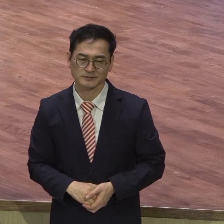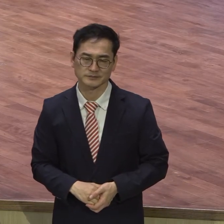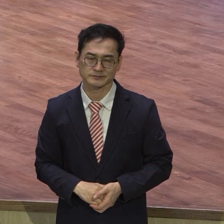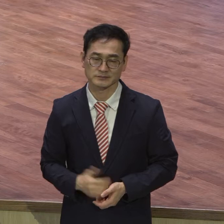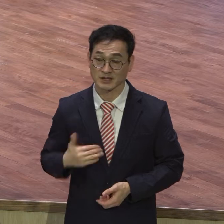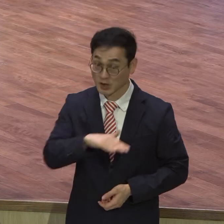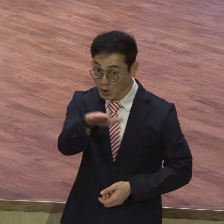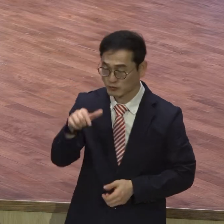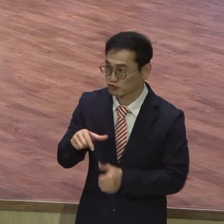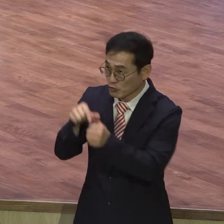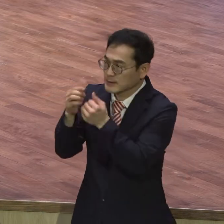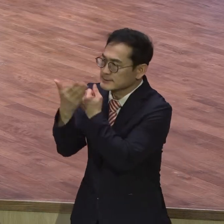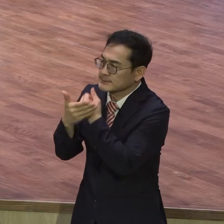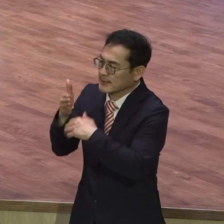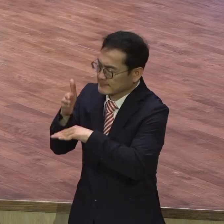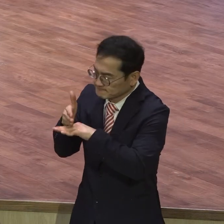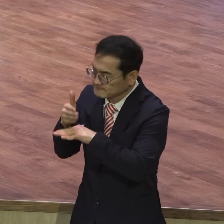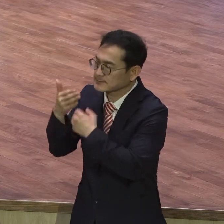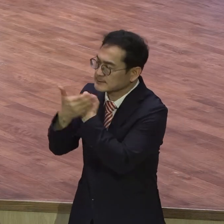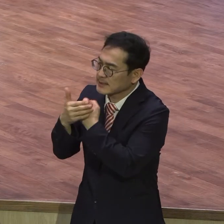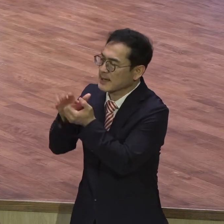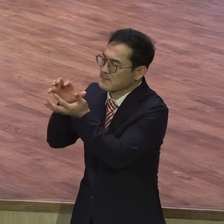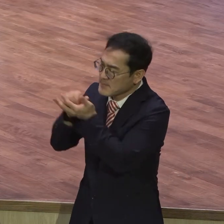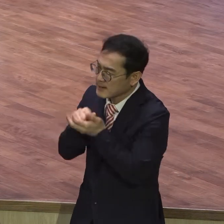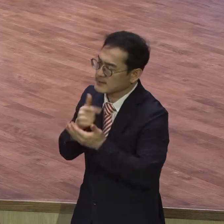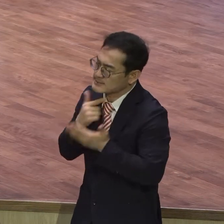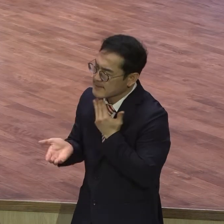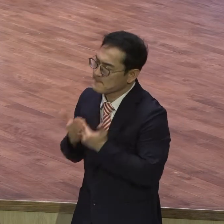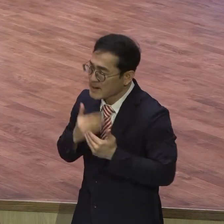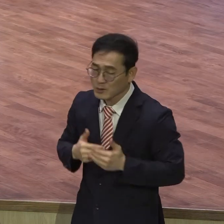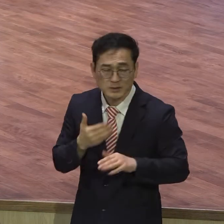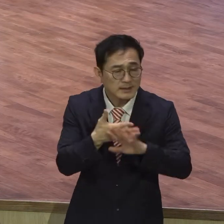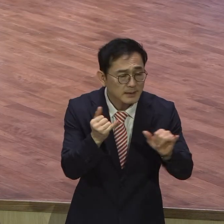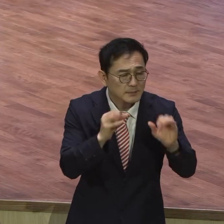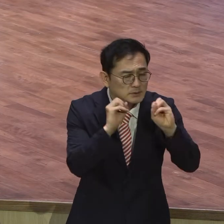여러분이 구하지 않은 것도 다 하나님이 주는 걸 체험해야 될게요